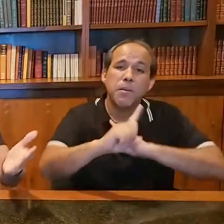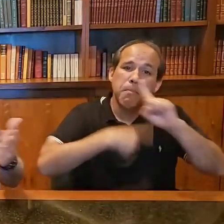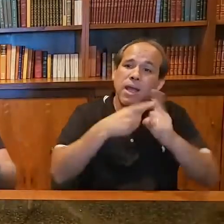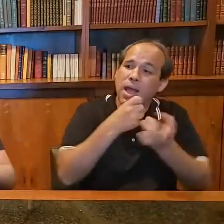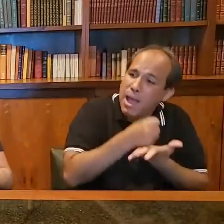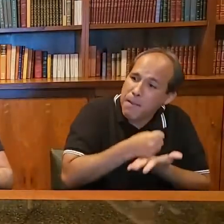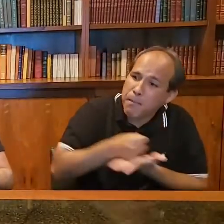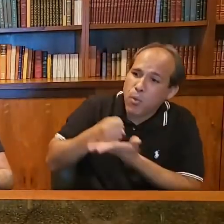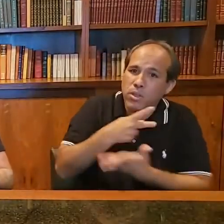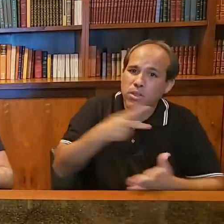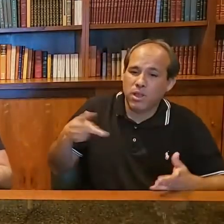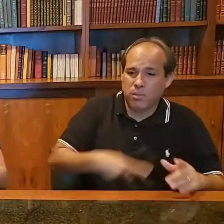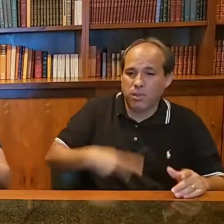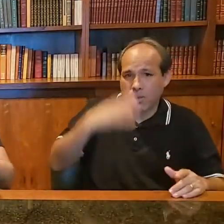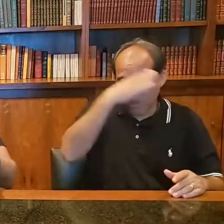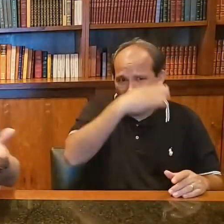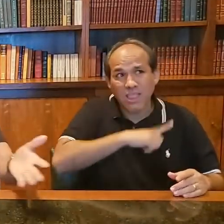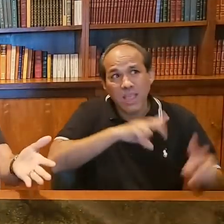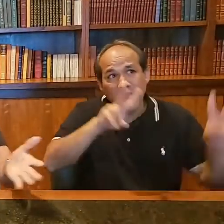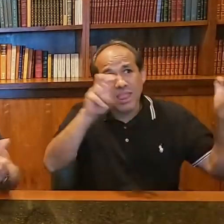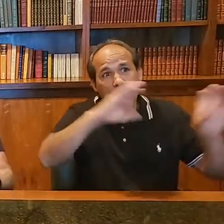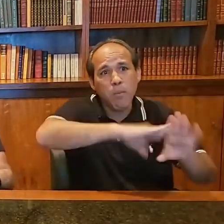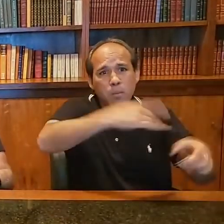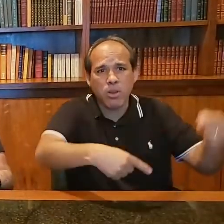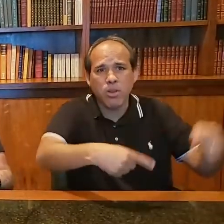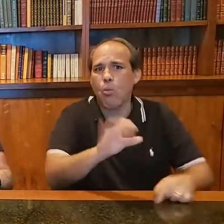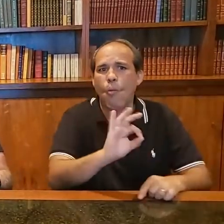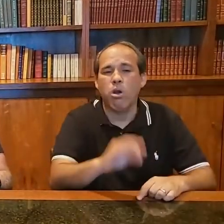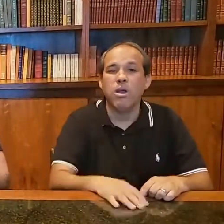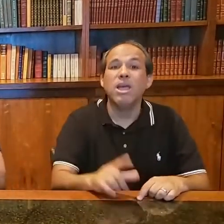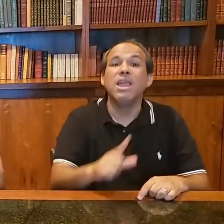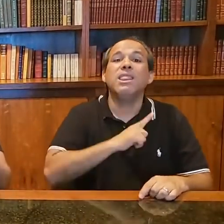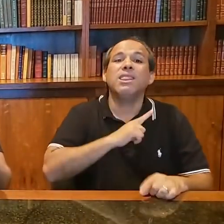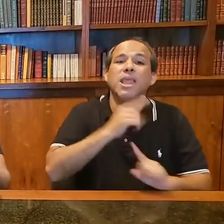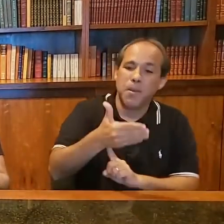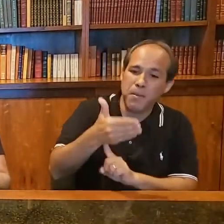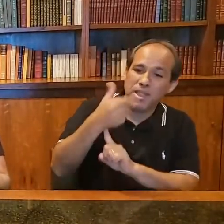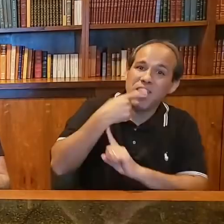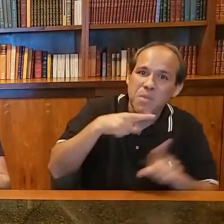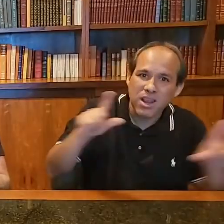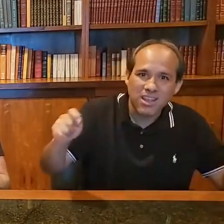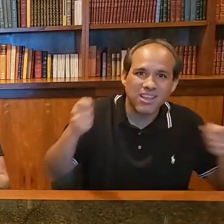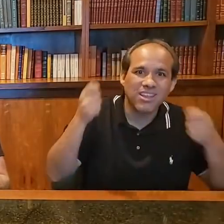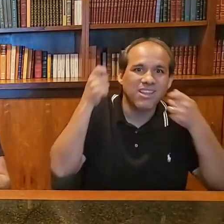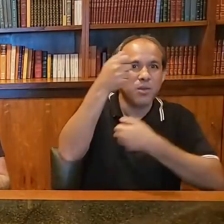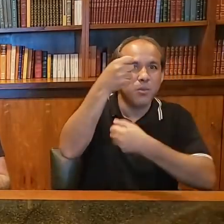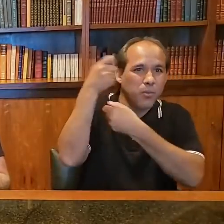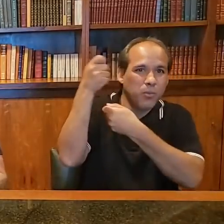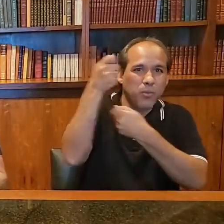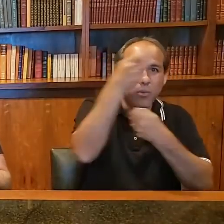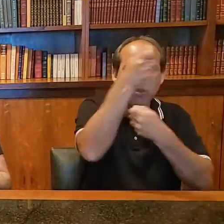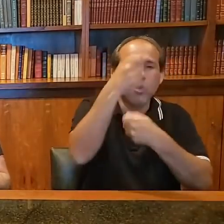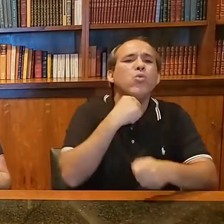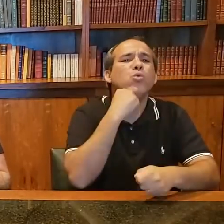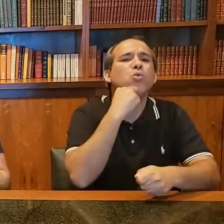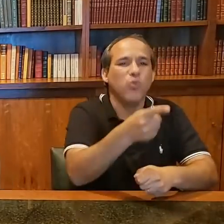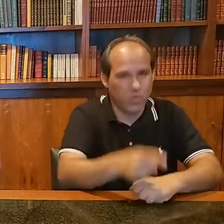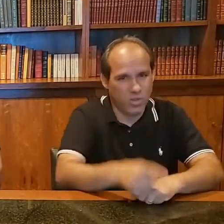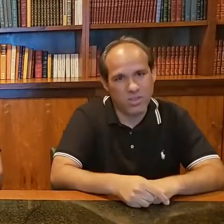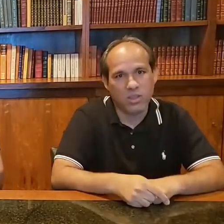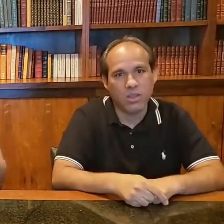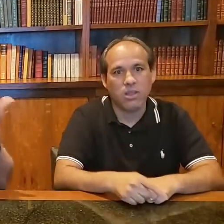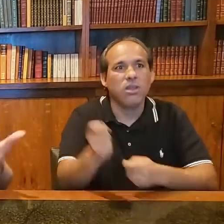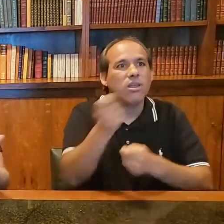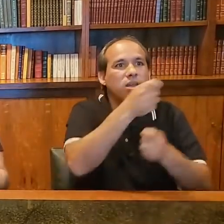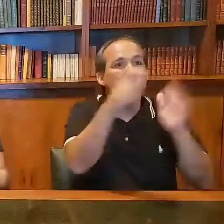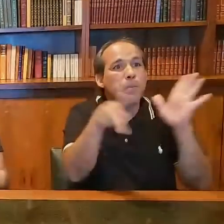Alguma coisa política nisso? Tinha alguma bandeira vermelha lá? Eu acho que ninguém ia ter coragem de levantar a bandeira vermelha daquele povo, né? Duvido. Tá? Tinha alguma bandeira